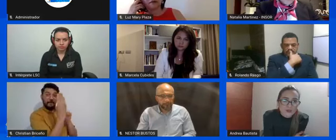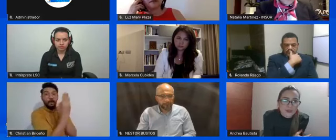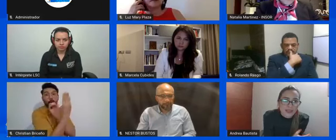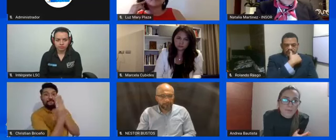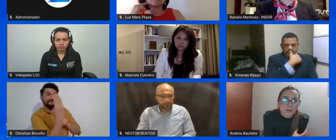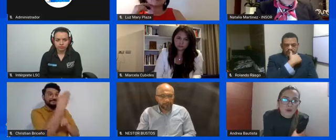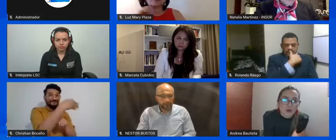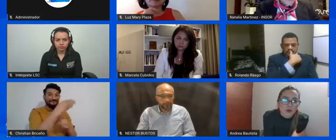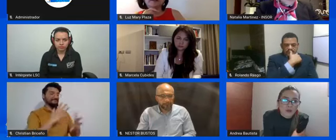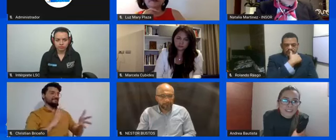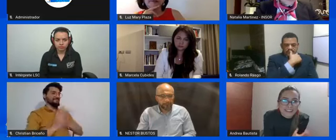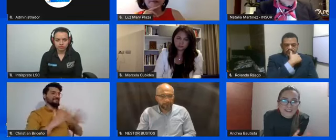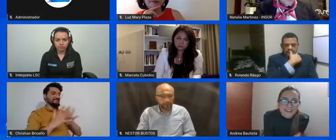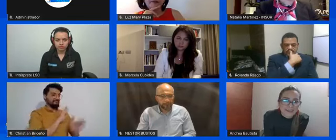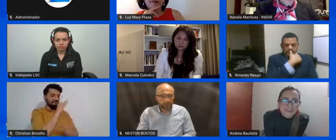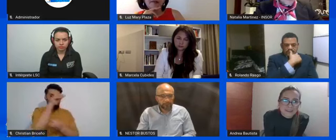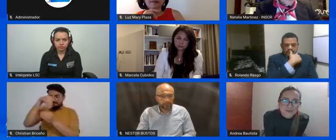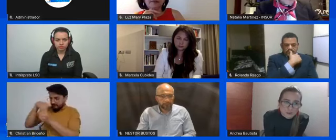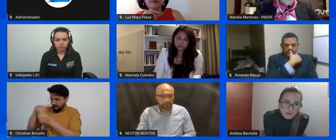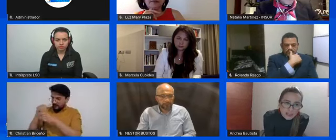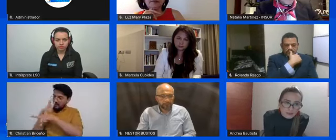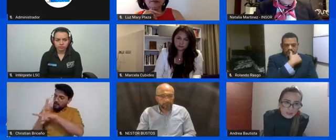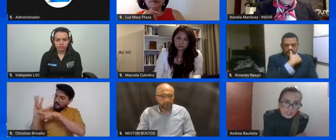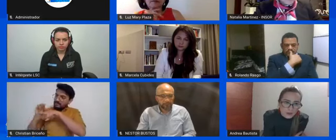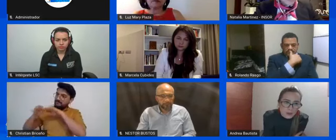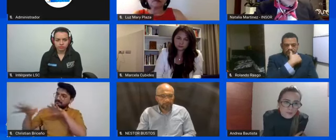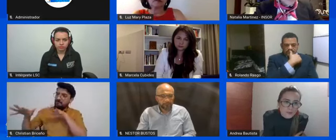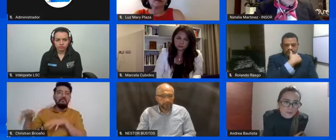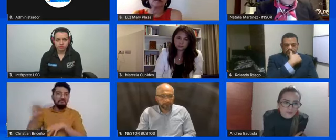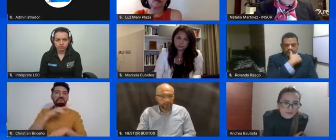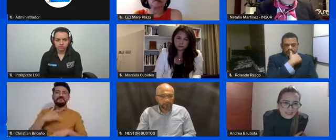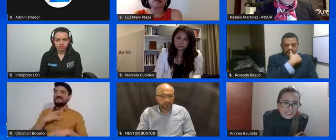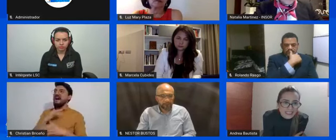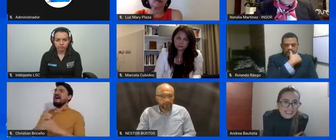que se use, por ejemplo, que se grabe también desde un celular, ¿por qué no?